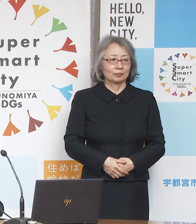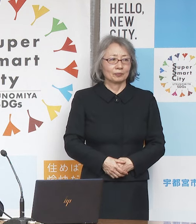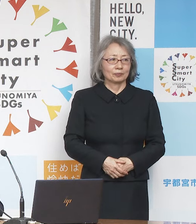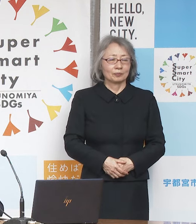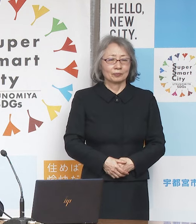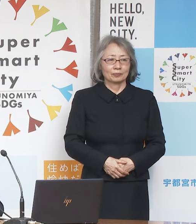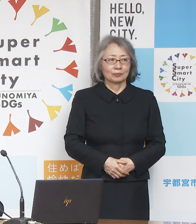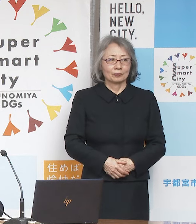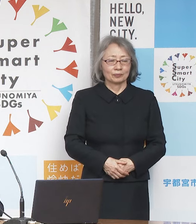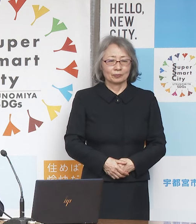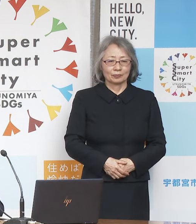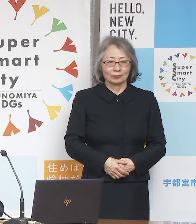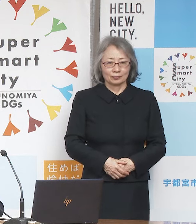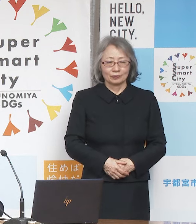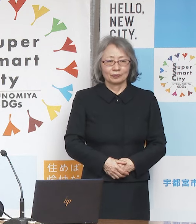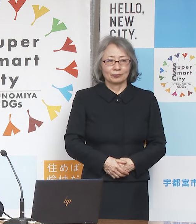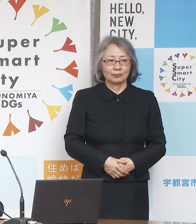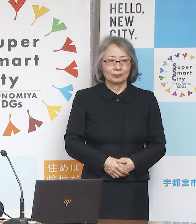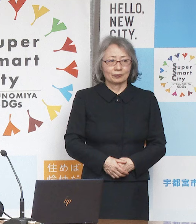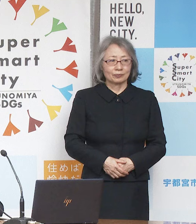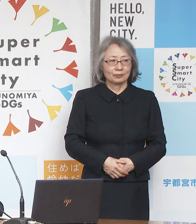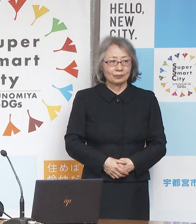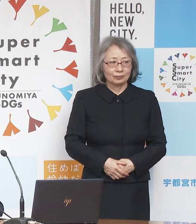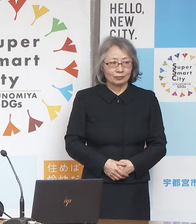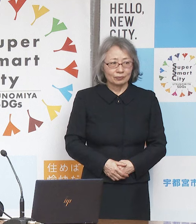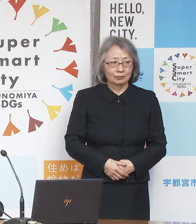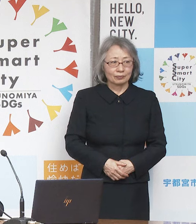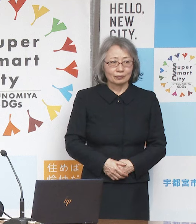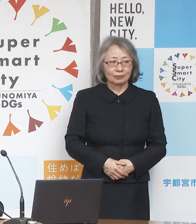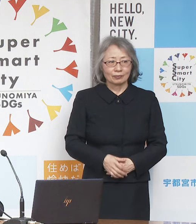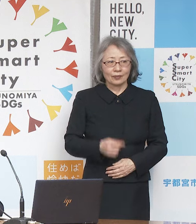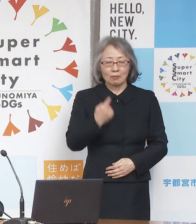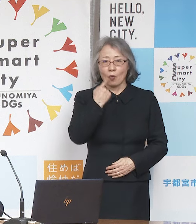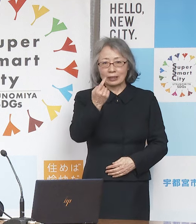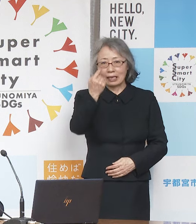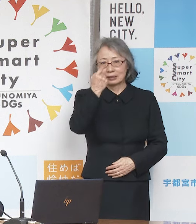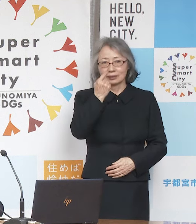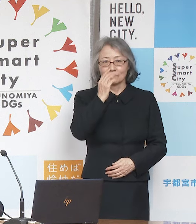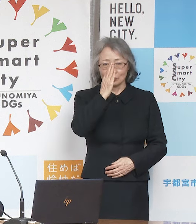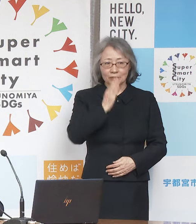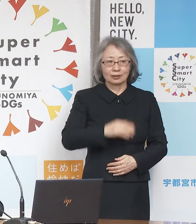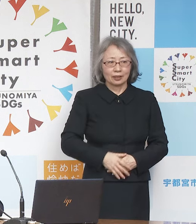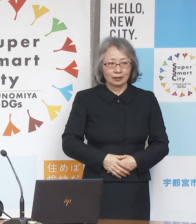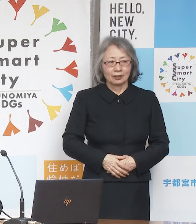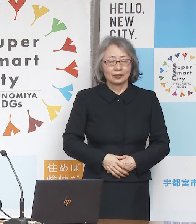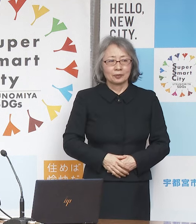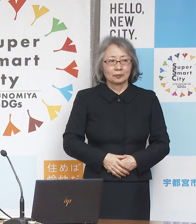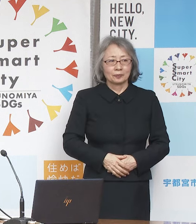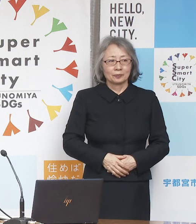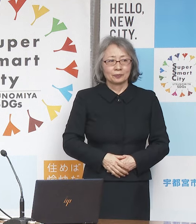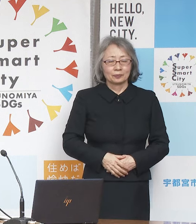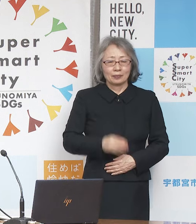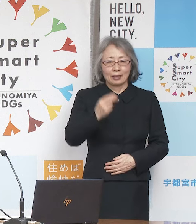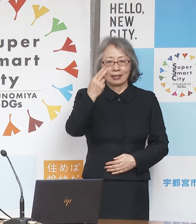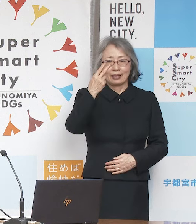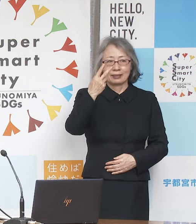か食べたべ申し訳ございませんあのえっと3x3でもう1点だけすいません伺いたいんですけどもえっと